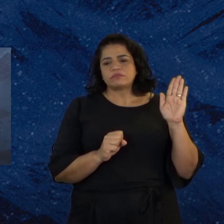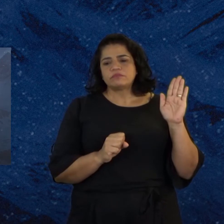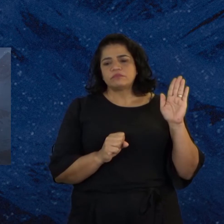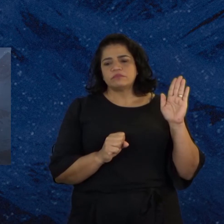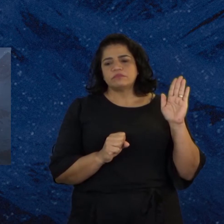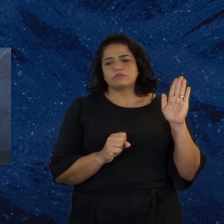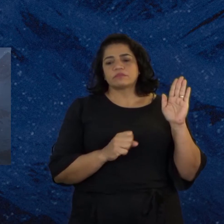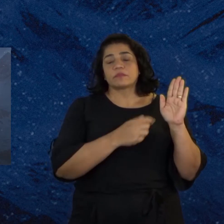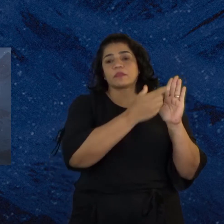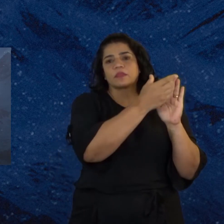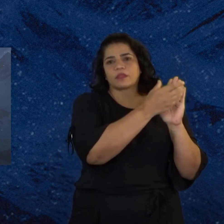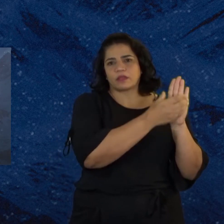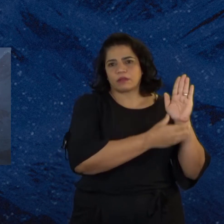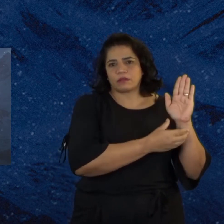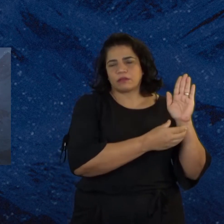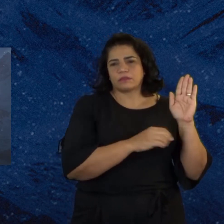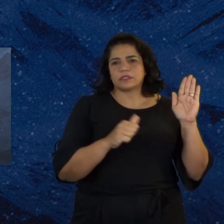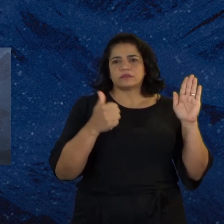18,